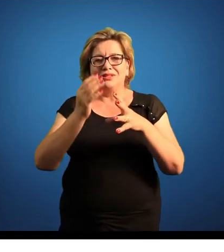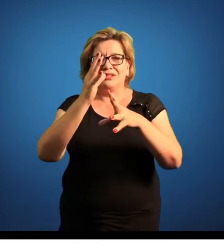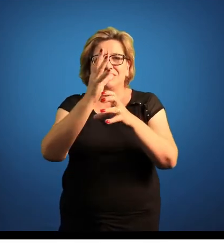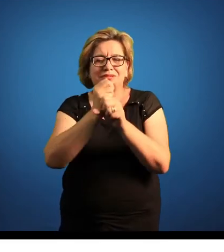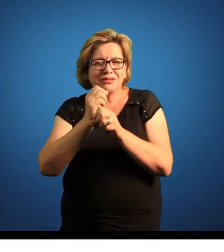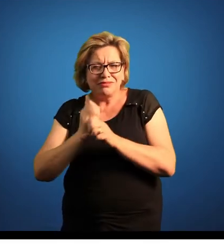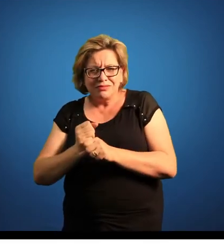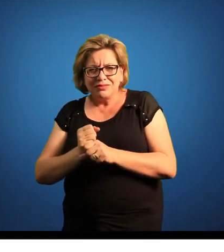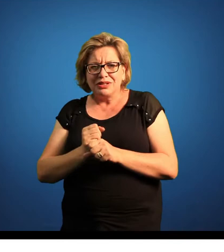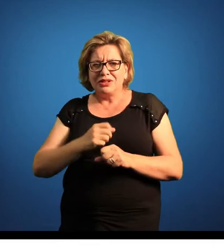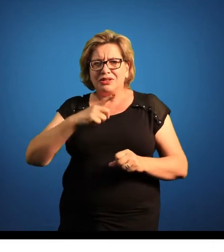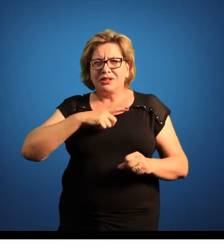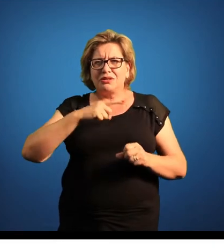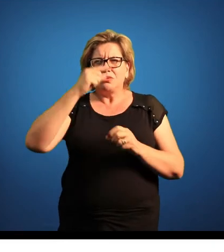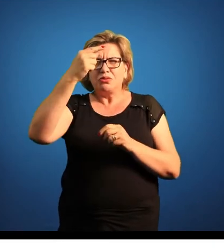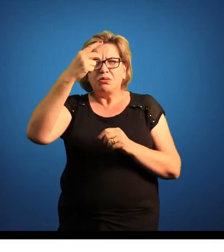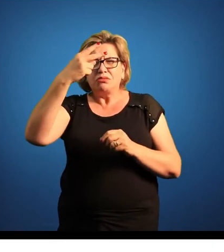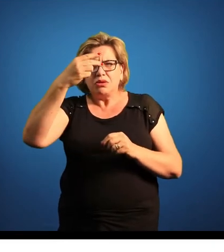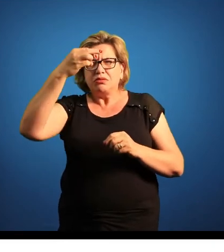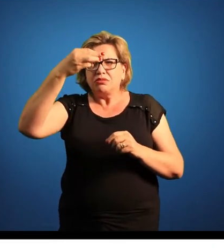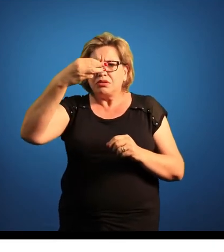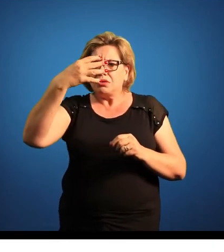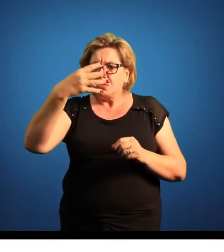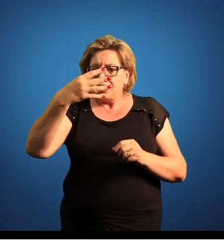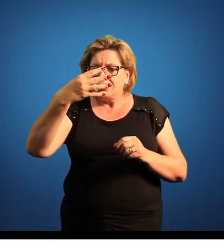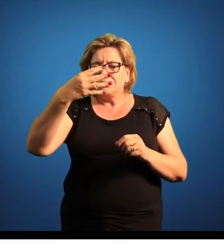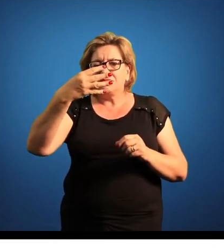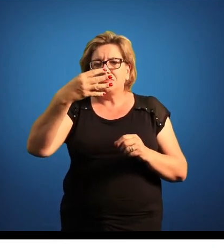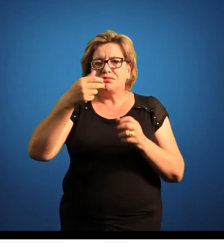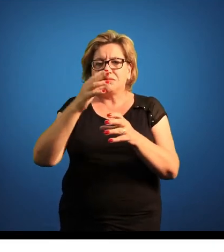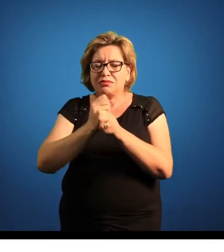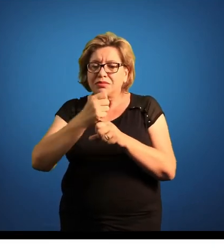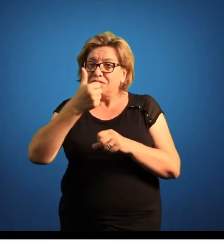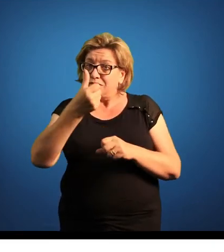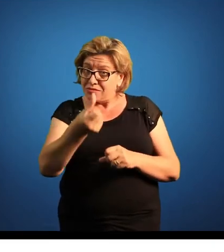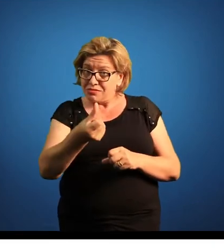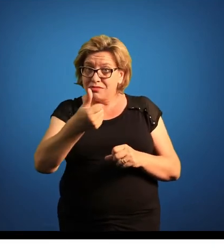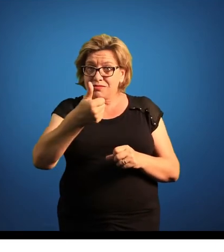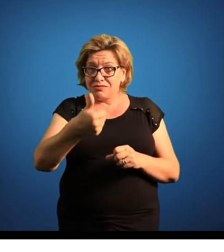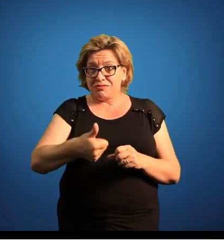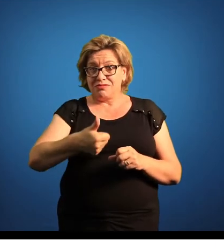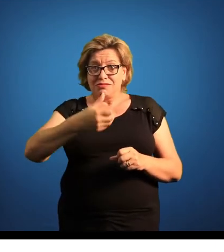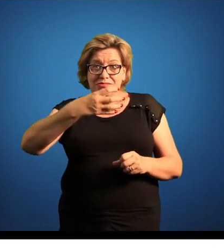Somando aqui, eu vou ter 1.000, 2.000, 3, 4.000, mais 6.000,